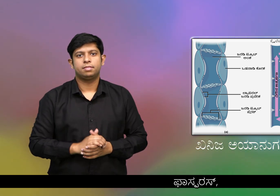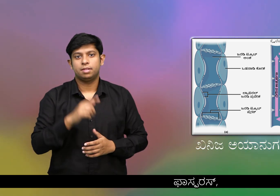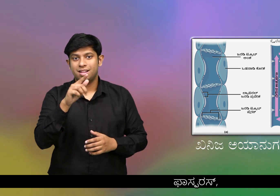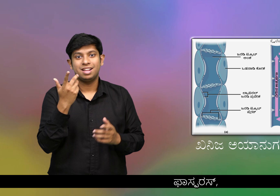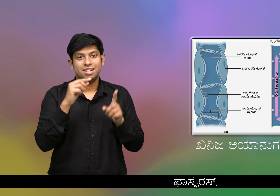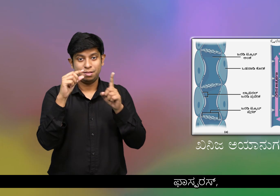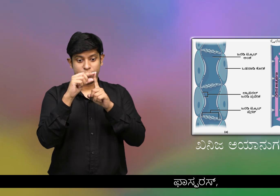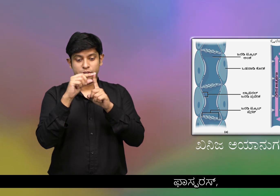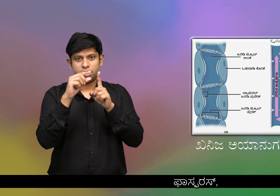ಫಾಸ್ಫರಸ್,